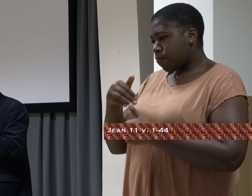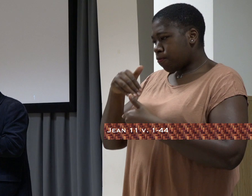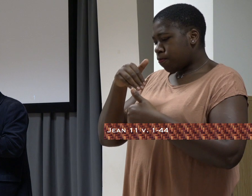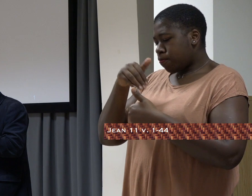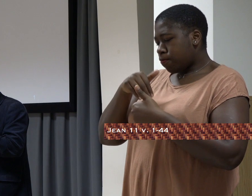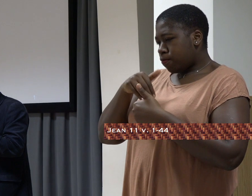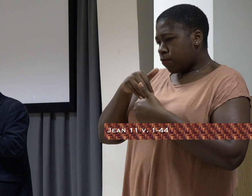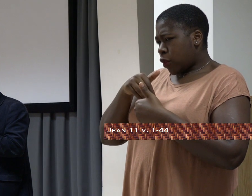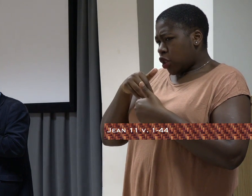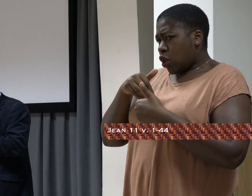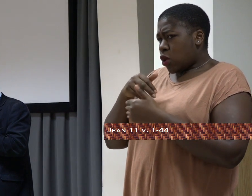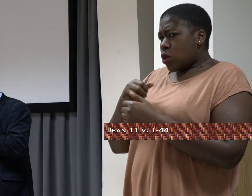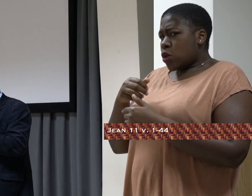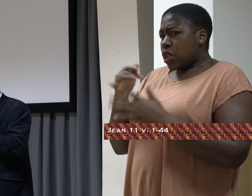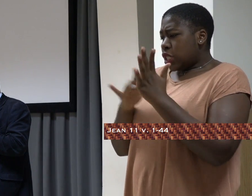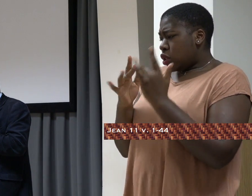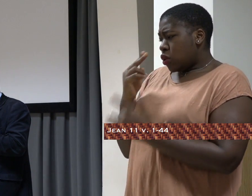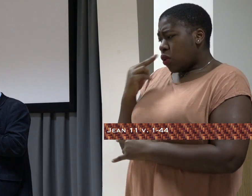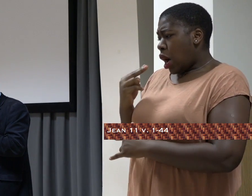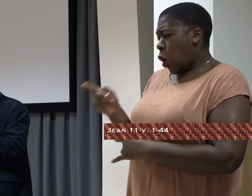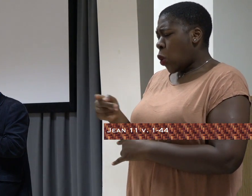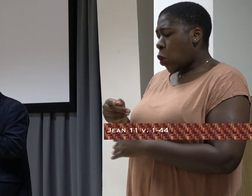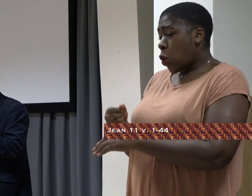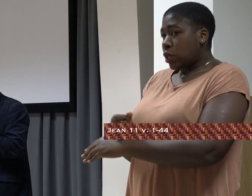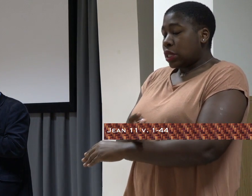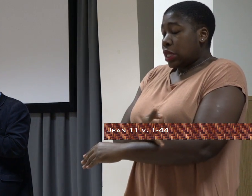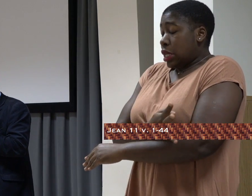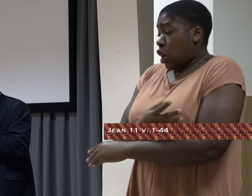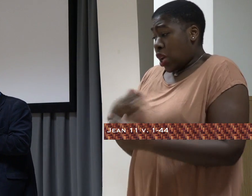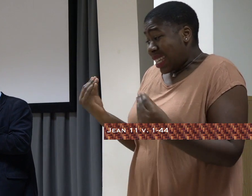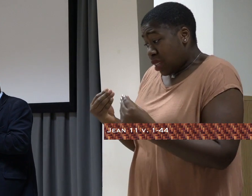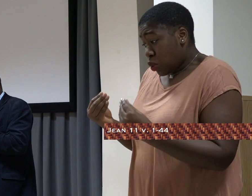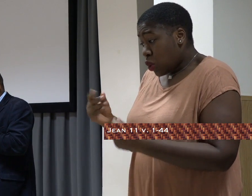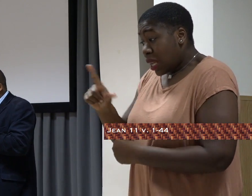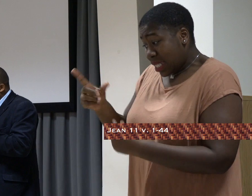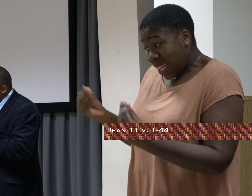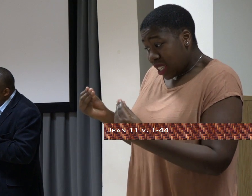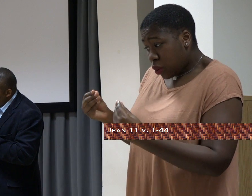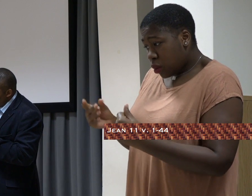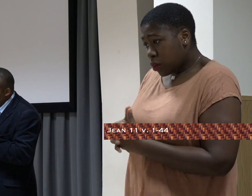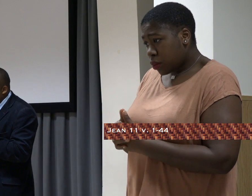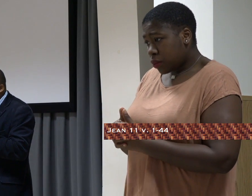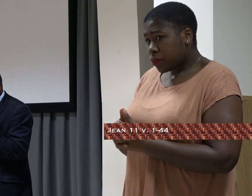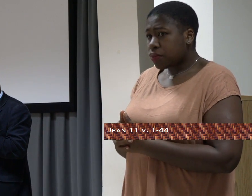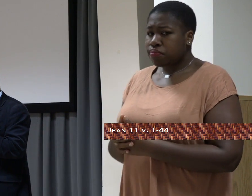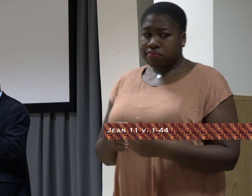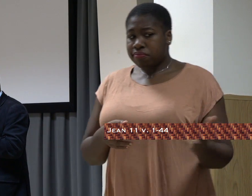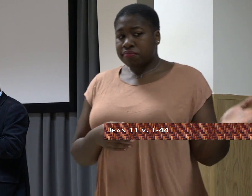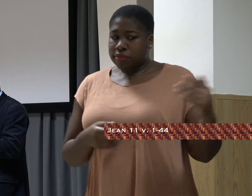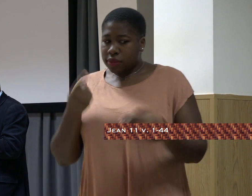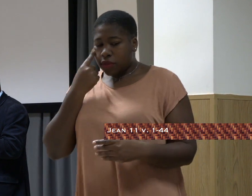esprit et fut tout ému. Et il dit, où l'avez-vous mis, Seigneur? Lui répondit-il, viens et